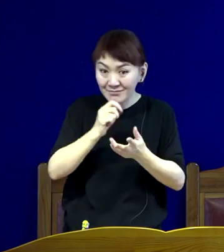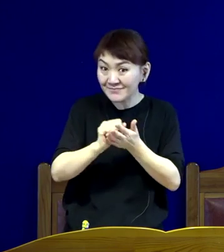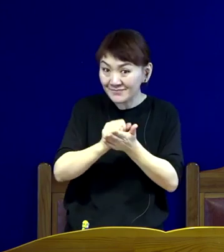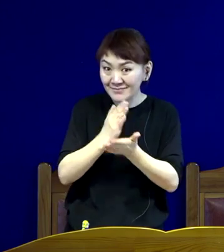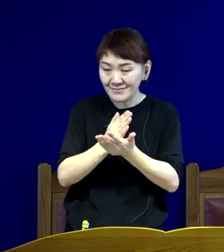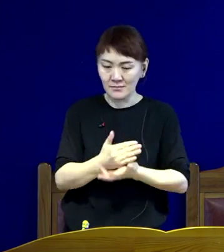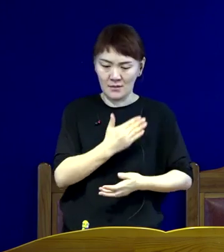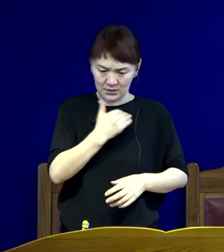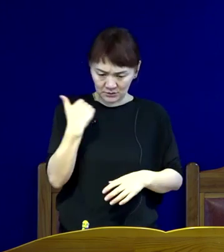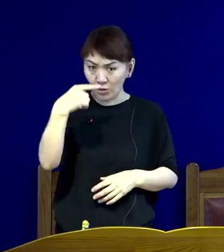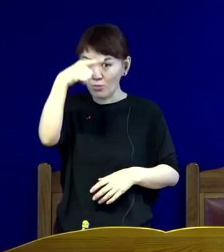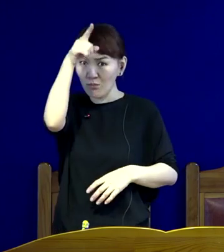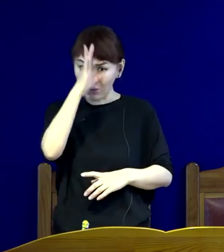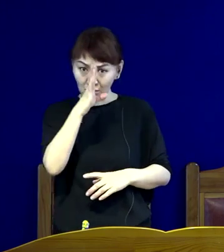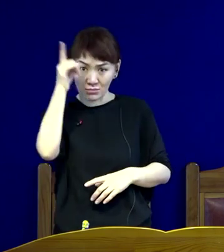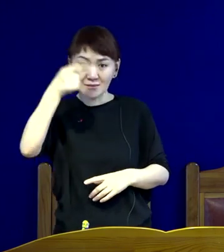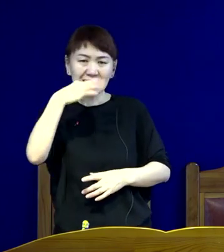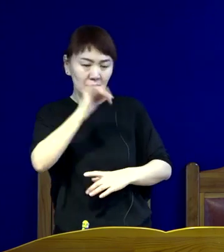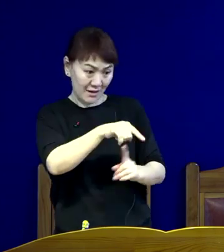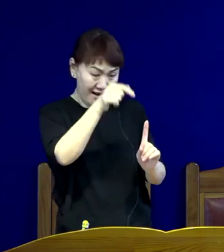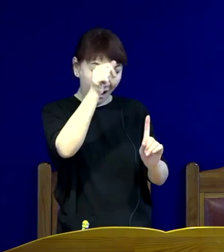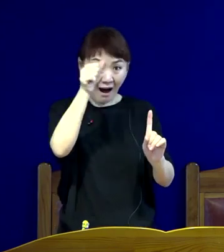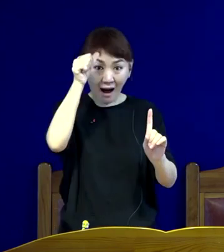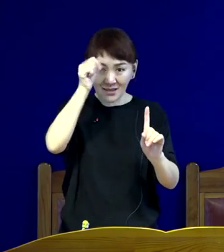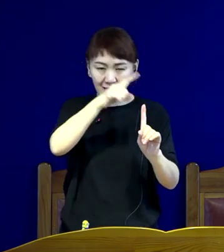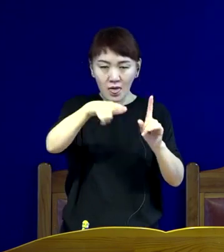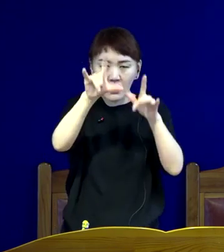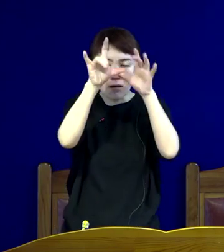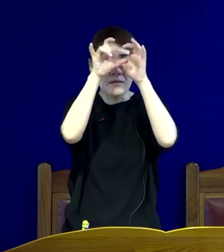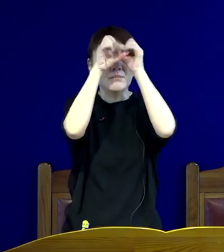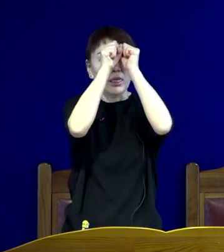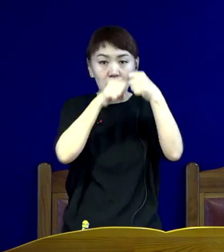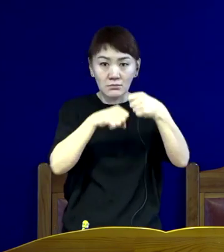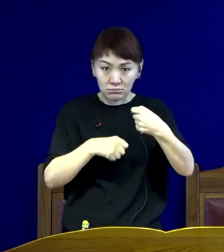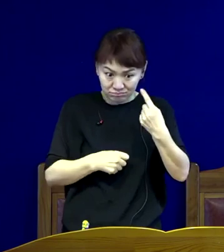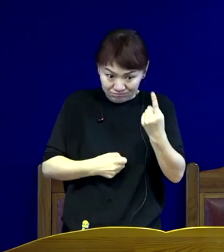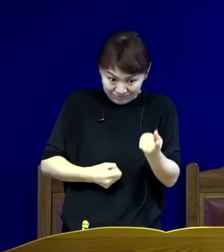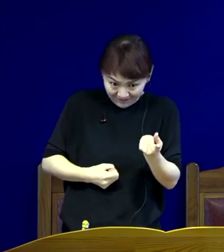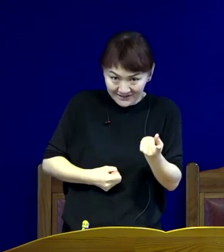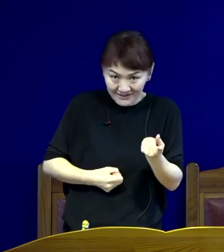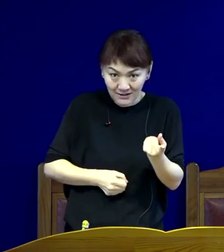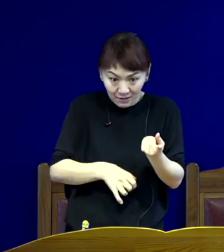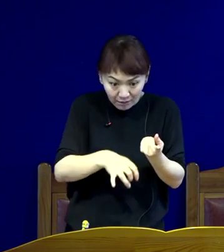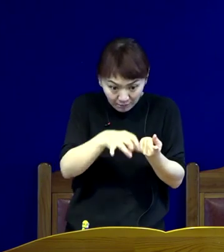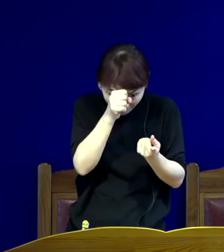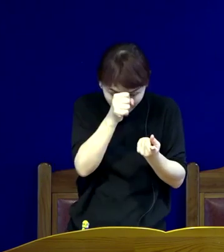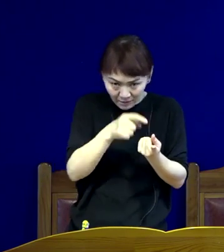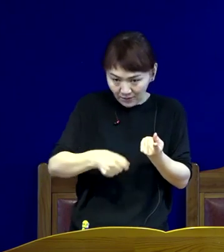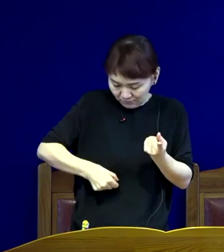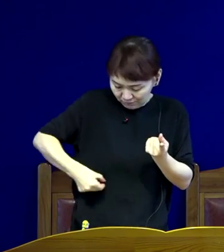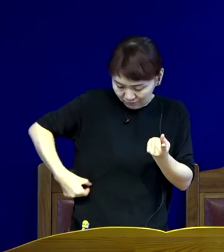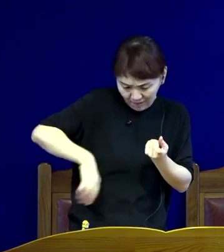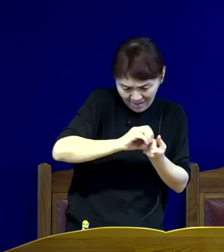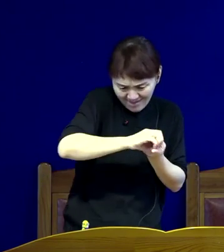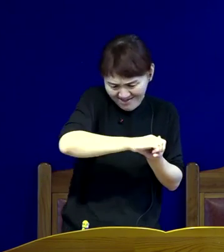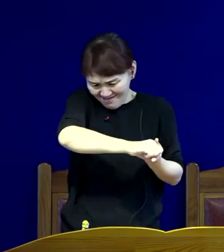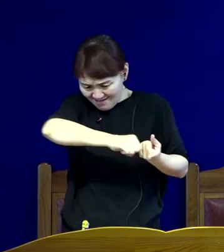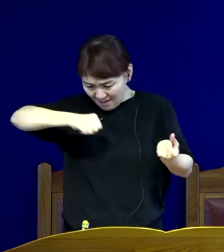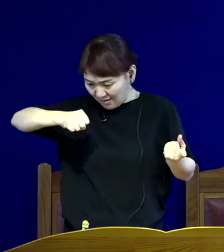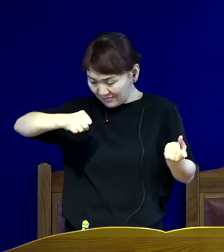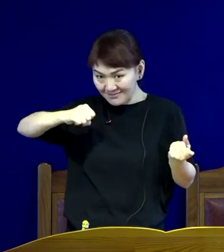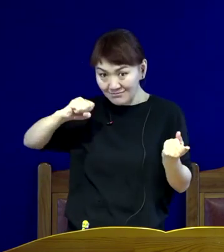Эзэн Бурхан Адамыг гүн нойронд автуулж түүнийг унтуулаад хавирганаас нэгийг суглан авч хэрэг гүн нойронд автсан гэсэн